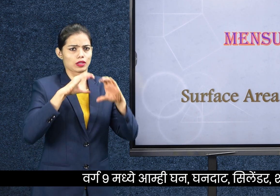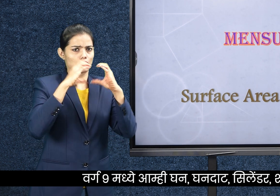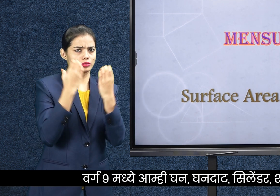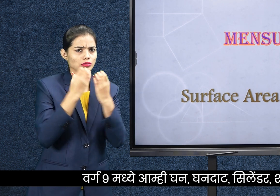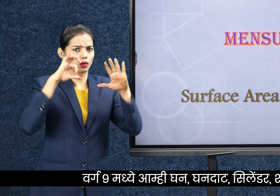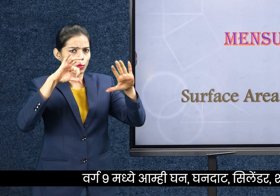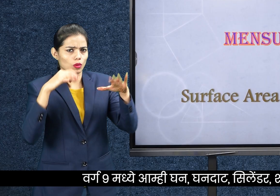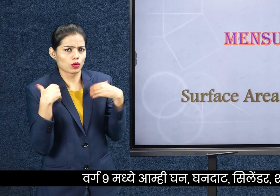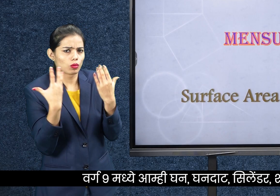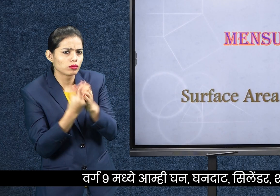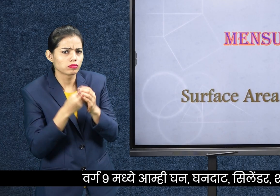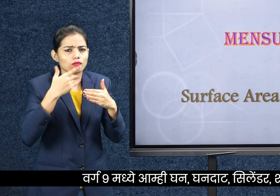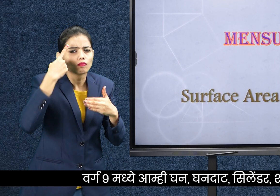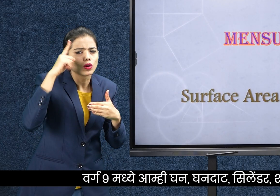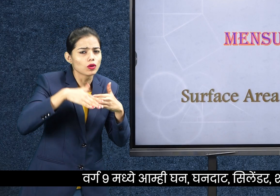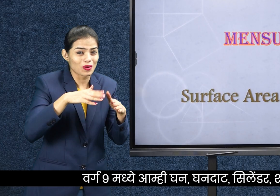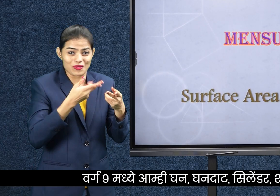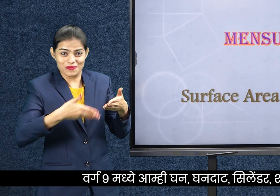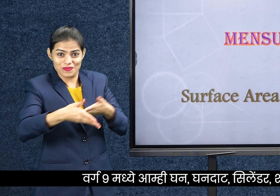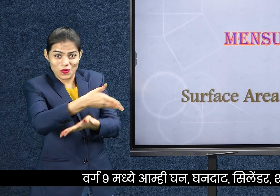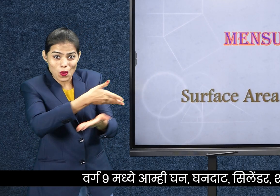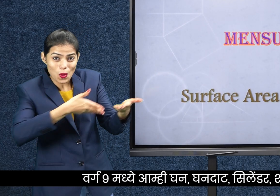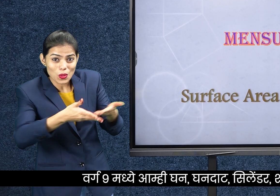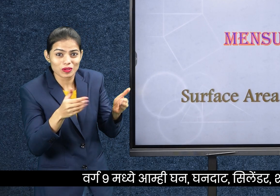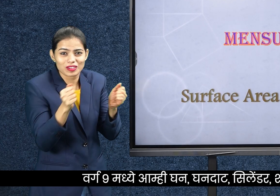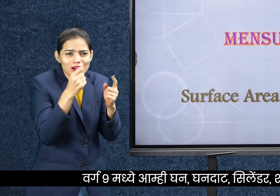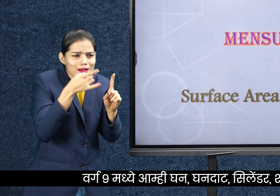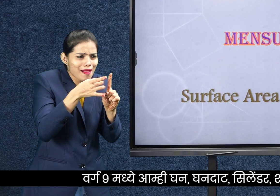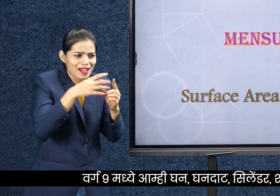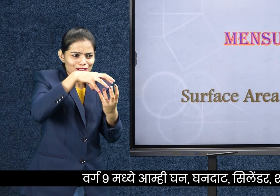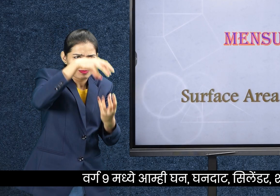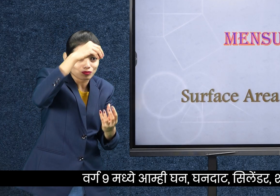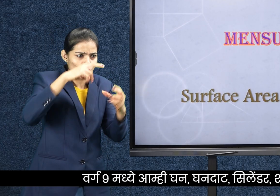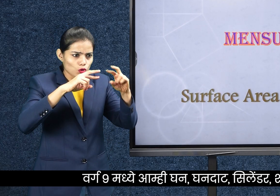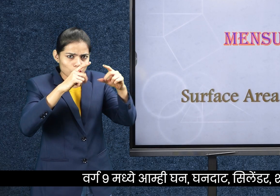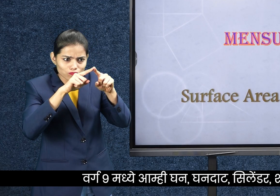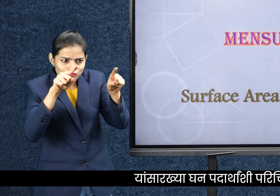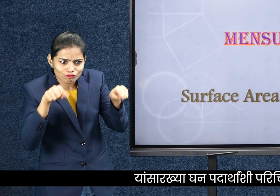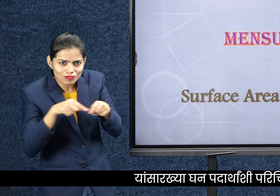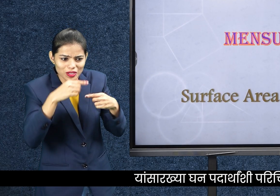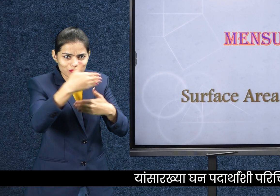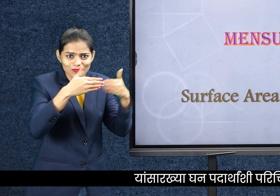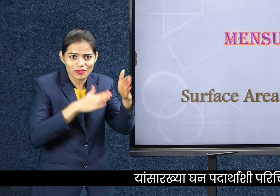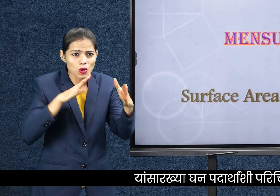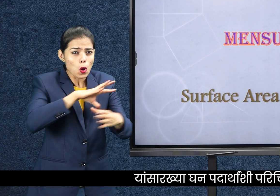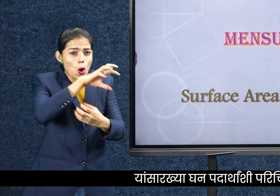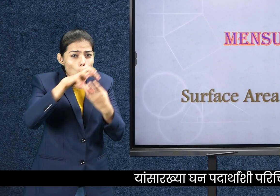वर्ग 9 मध्ये आम्ही घन, घनदाट, सिलेंडर, शंकू आणि गोलाकार यांसारख्या घनपदार्थांशी